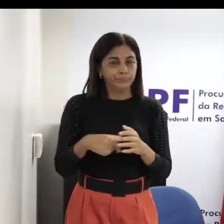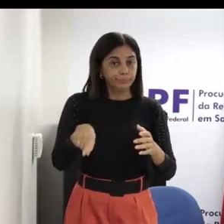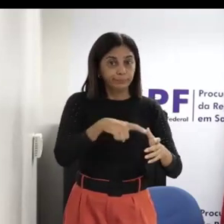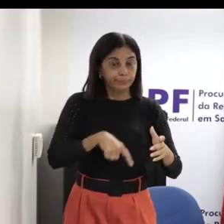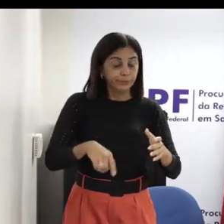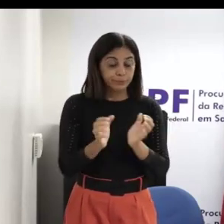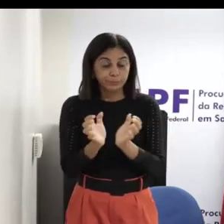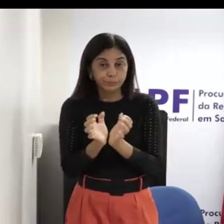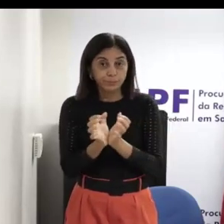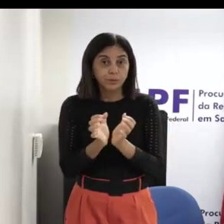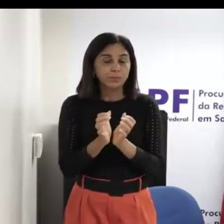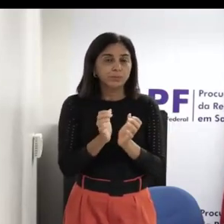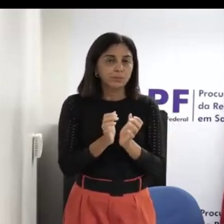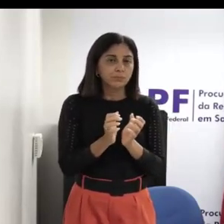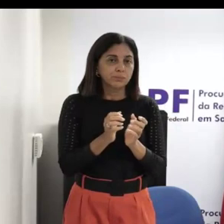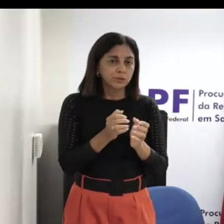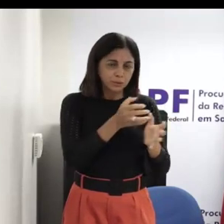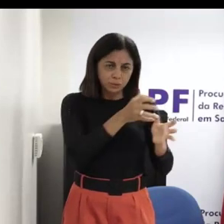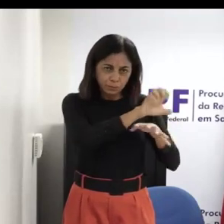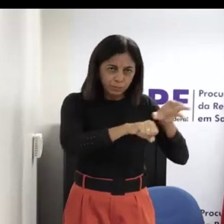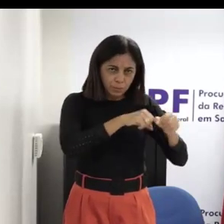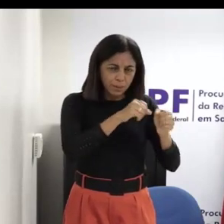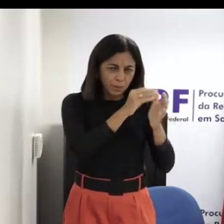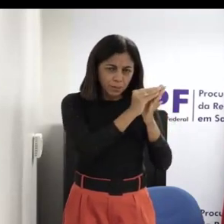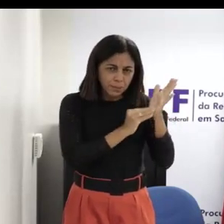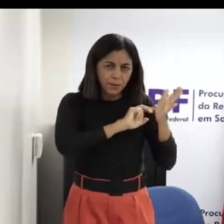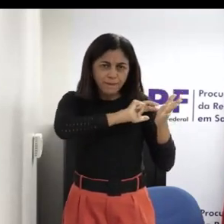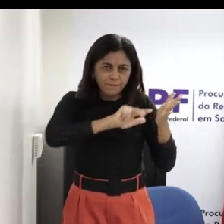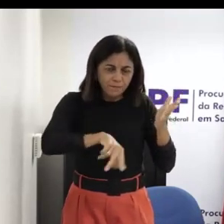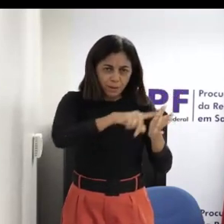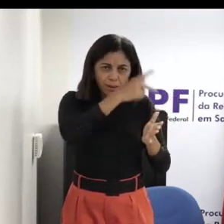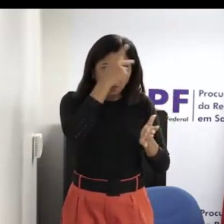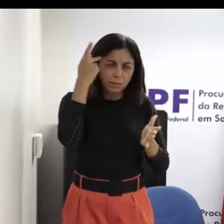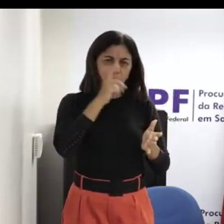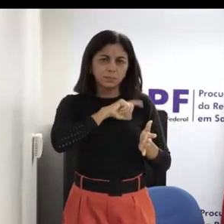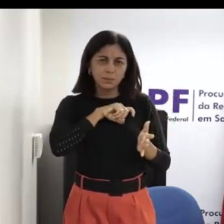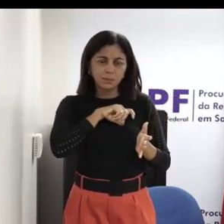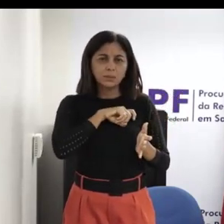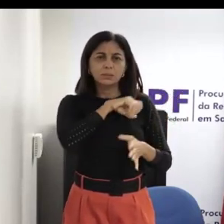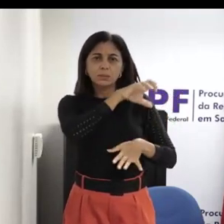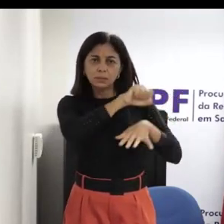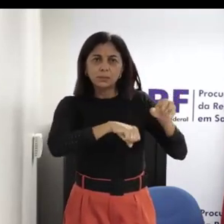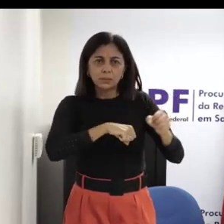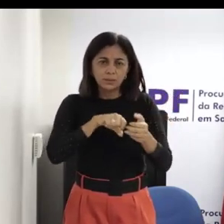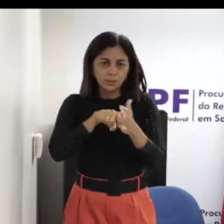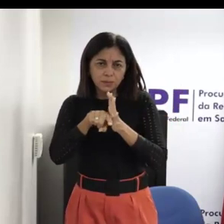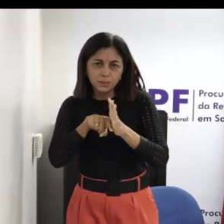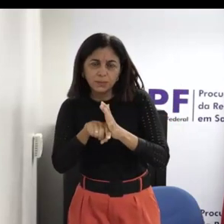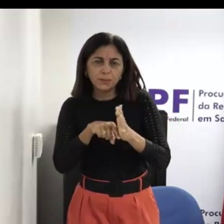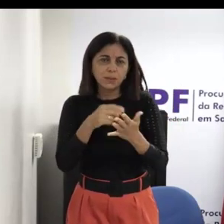para poder provar em Juíz e obter a sentença justa o que os os tribunais colocam a gente tem